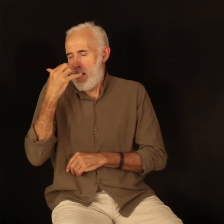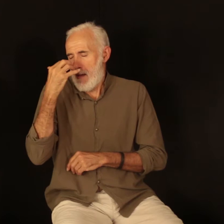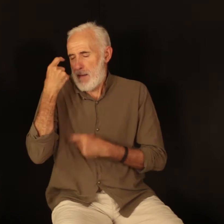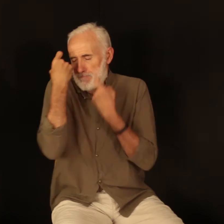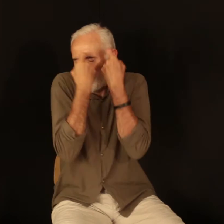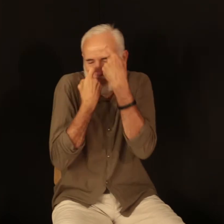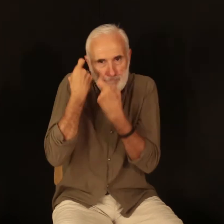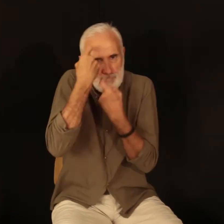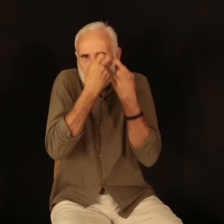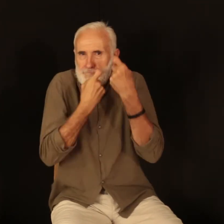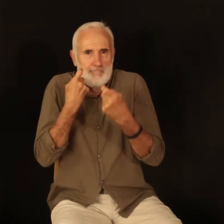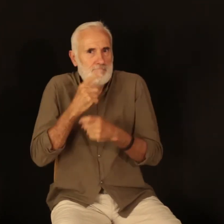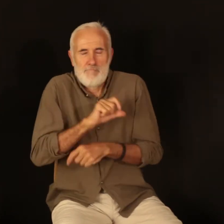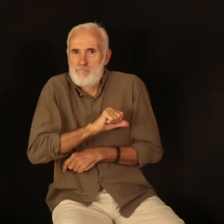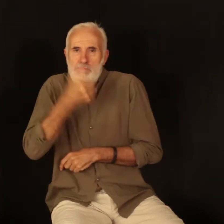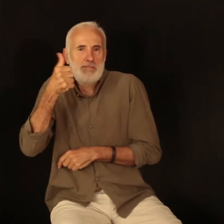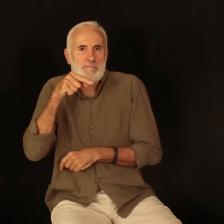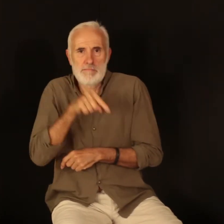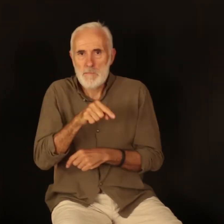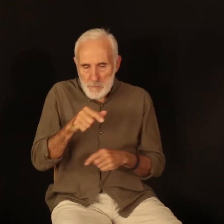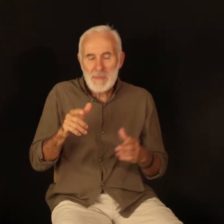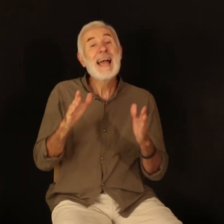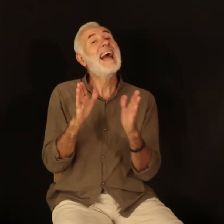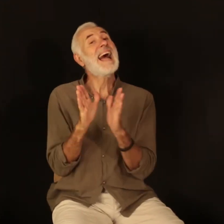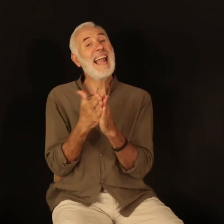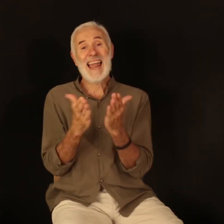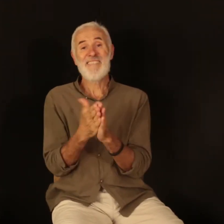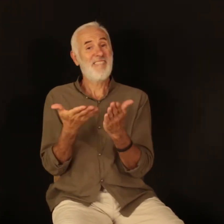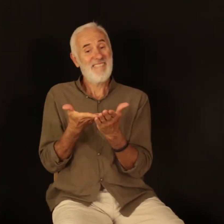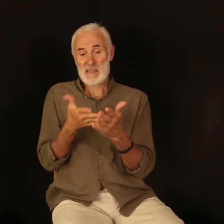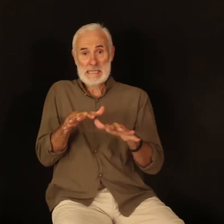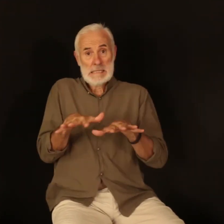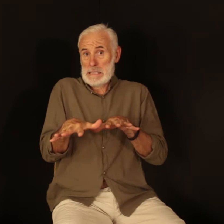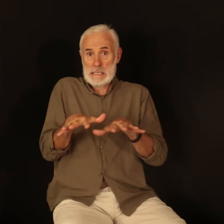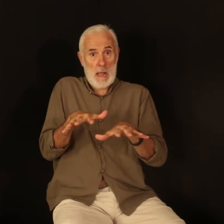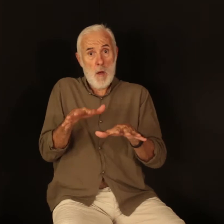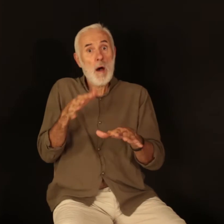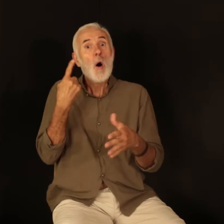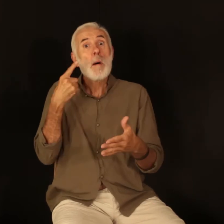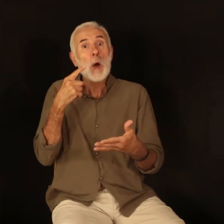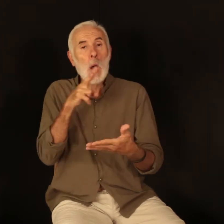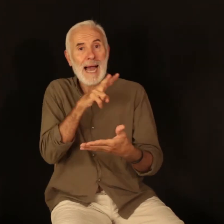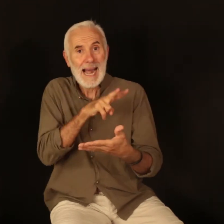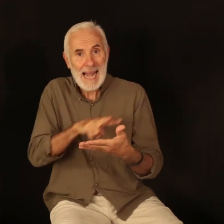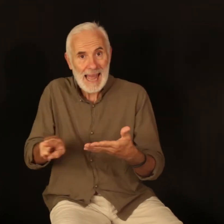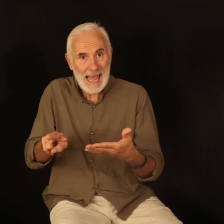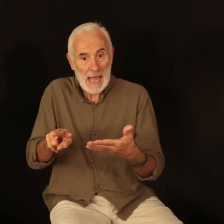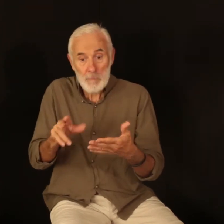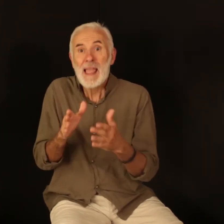Pour moi, un livre, c'est un dispositif de lecture. Et donc, créer un livre, c'est préparer la réception d'un